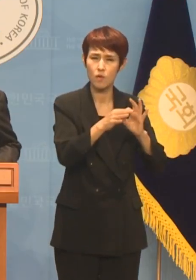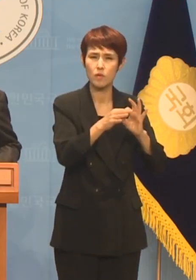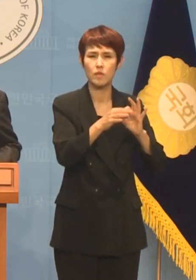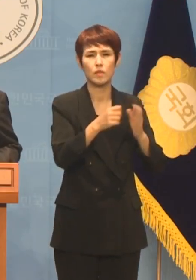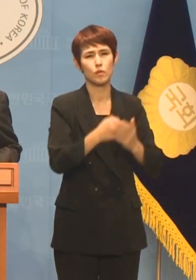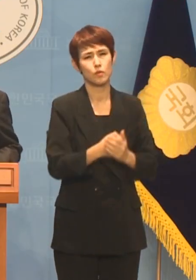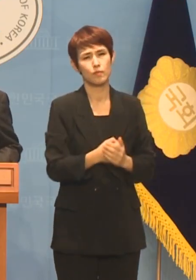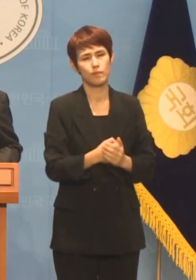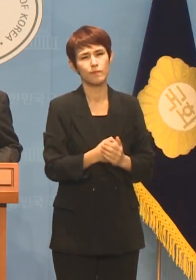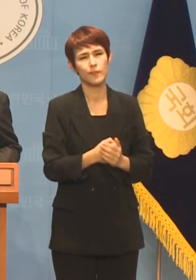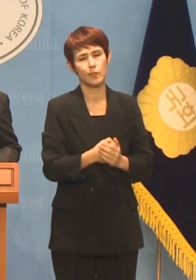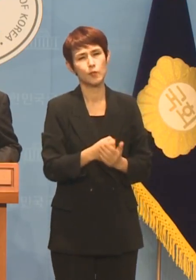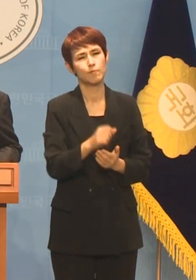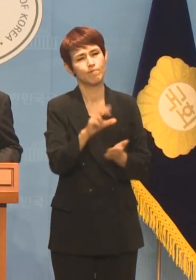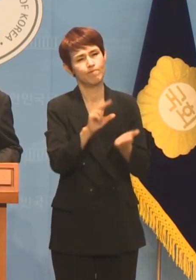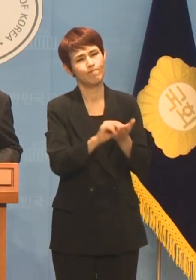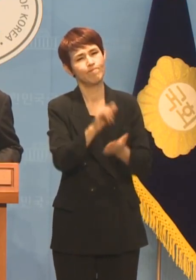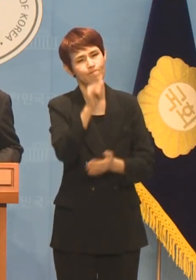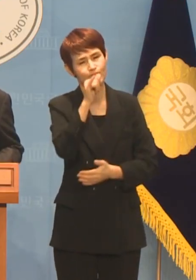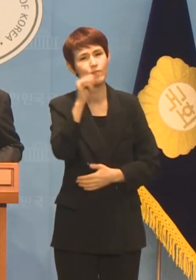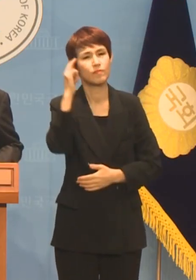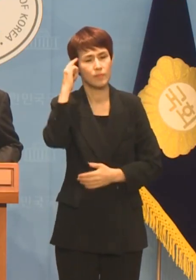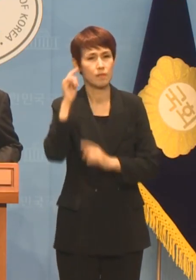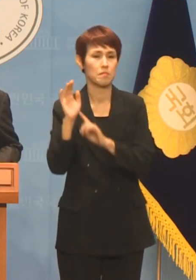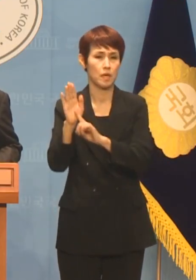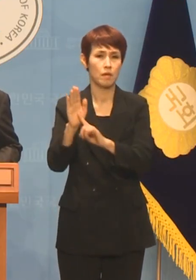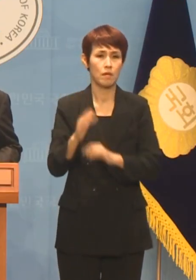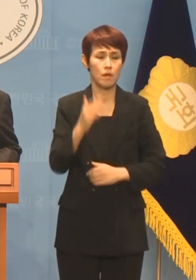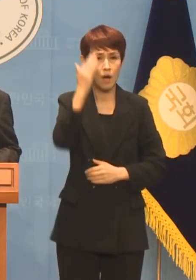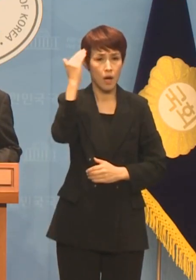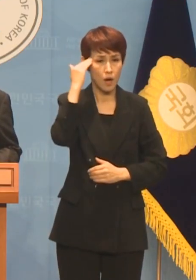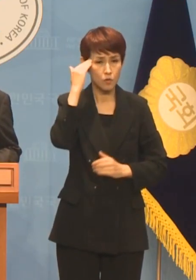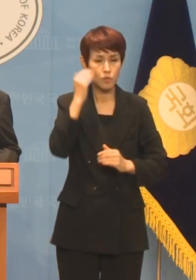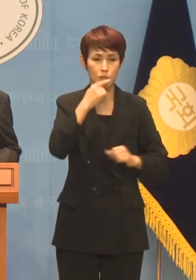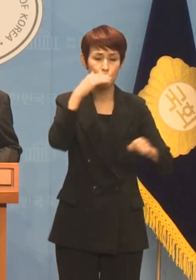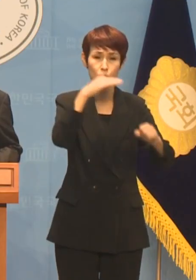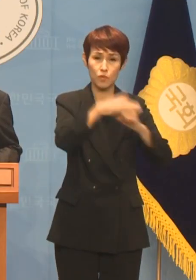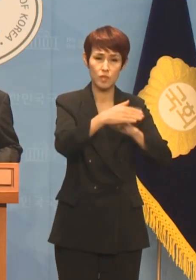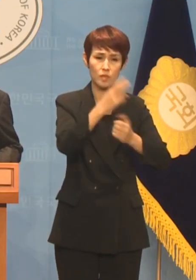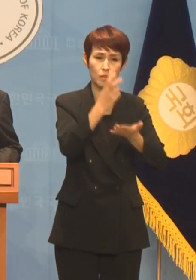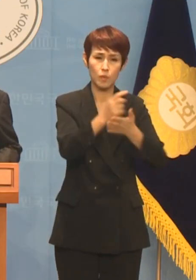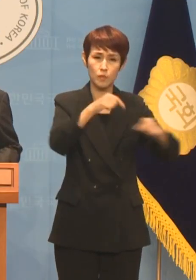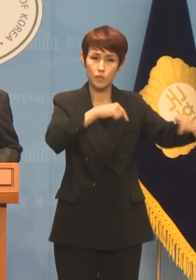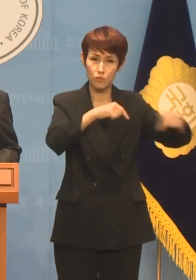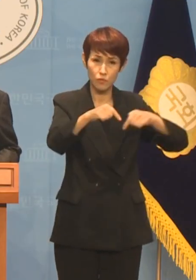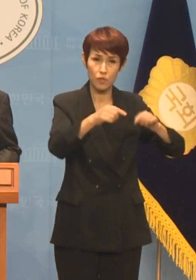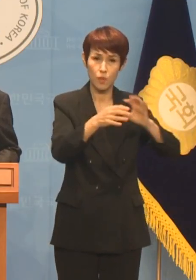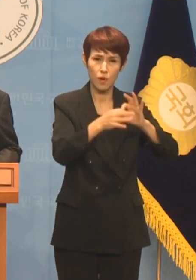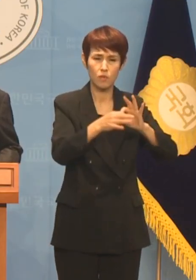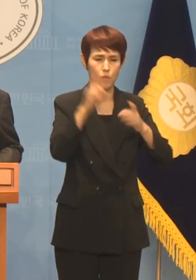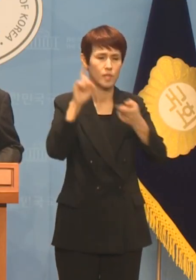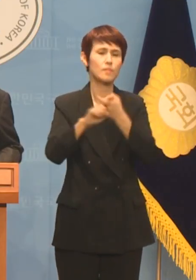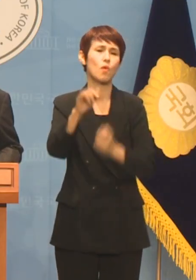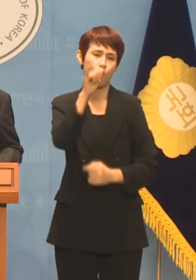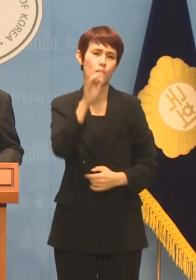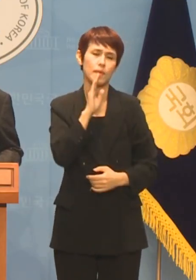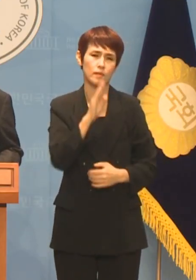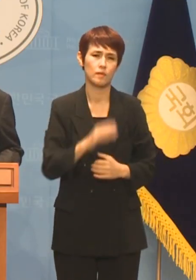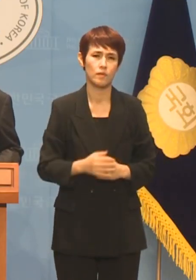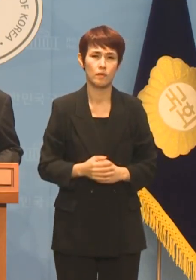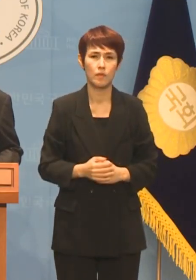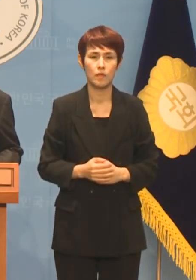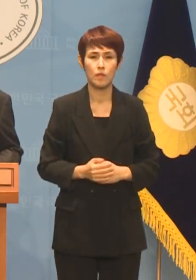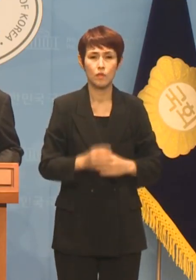원칙을 표명하는 가운데도 대한민국의 민주주의, 법치주의에 대해서 큰 관심을 가지고 있고